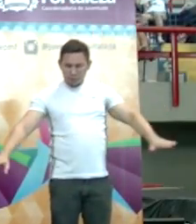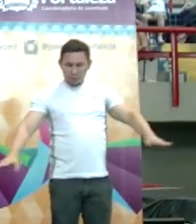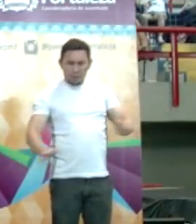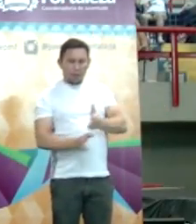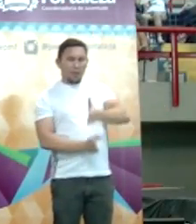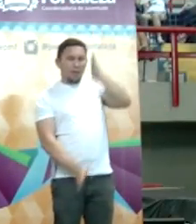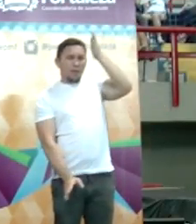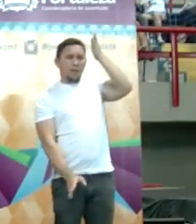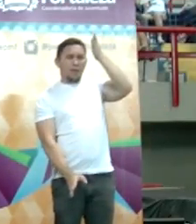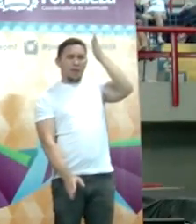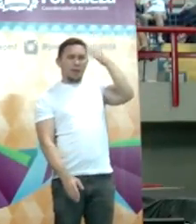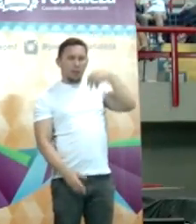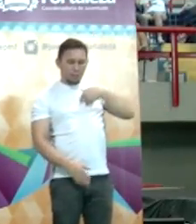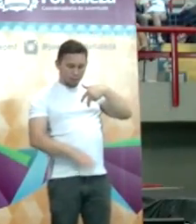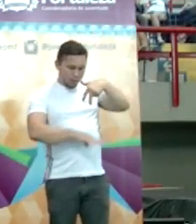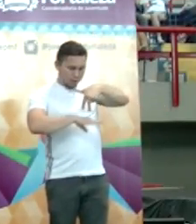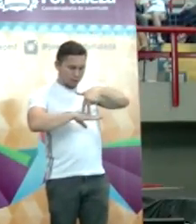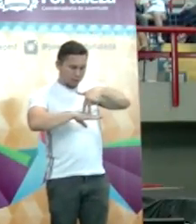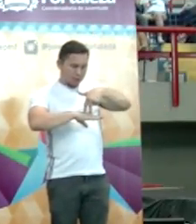Professor, diz.